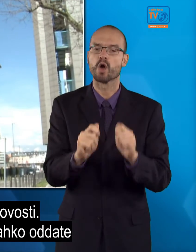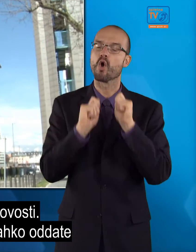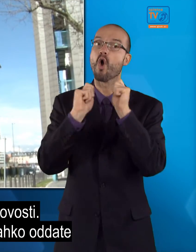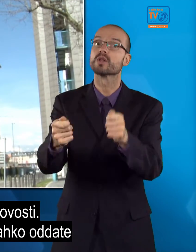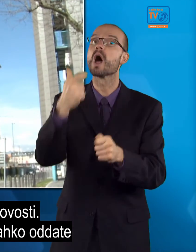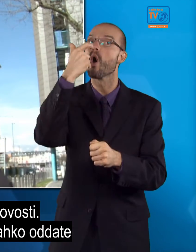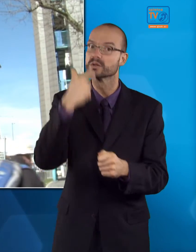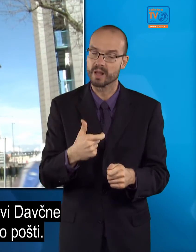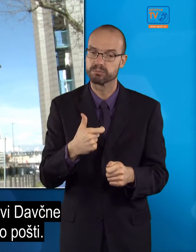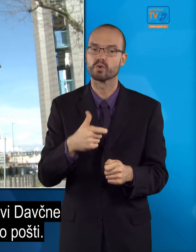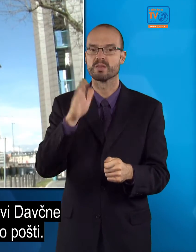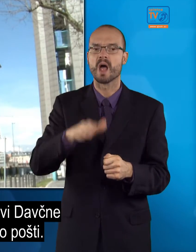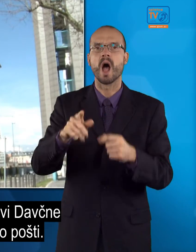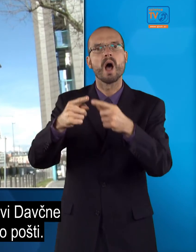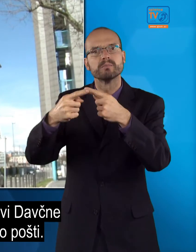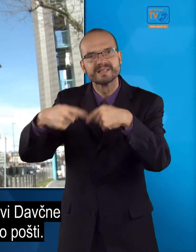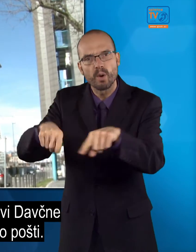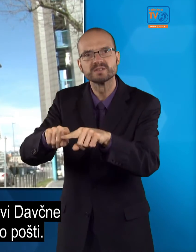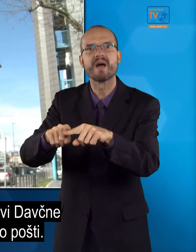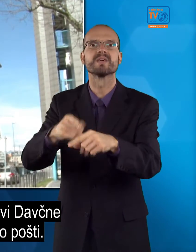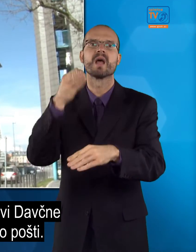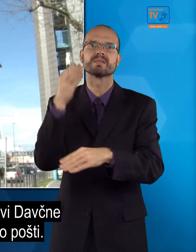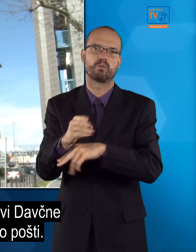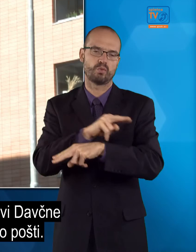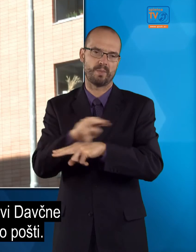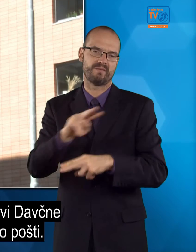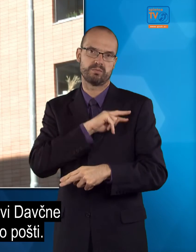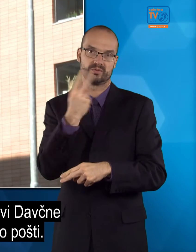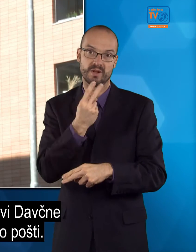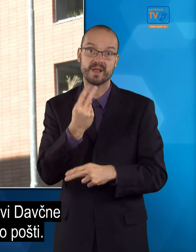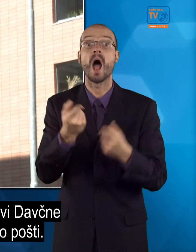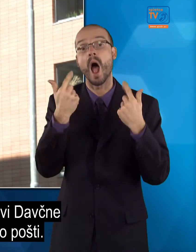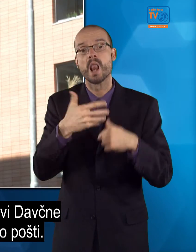Davčne uprave Republike Slovenije ali po pošti.